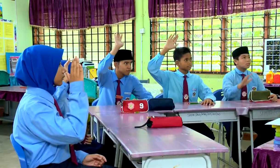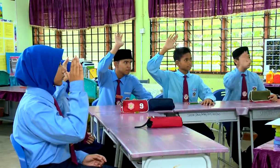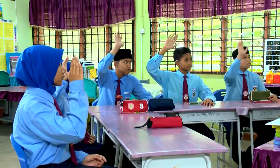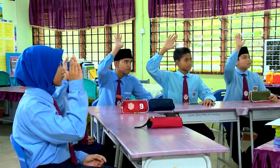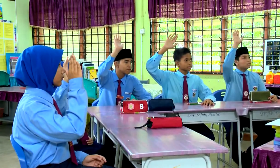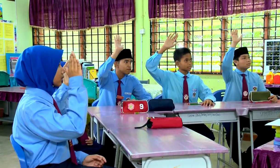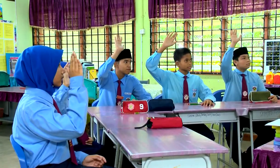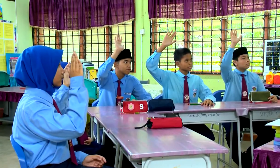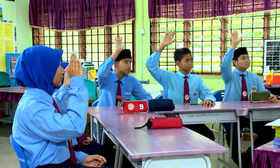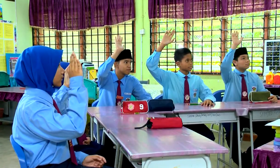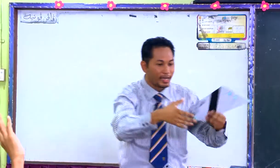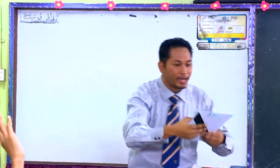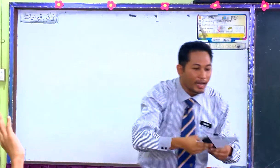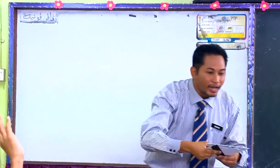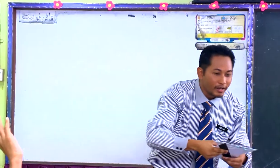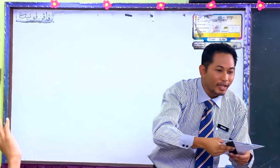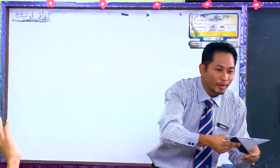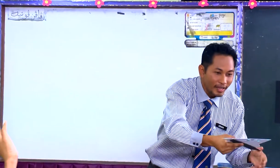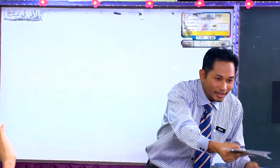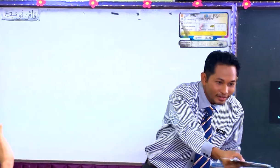Siapa angkat? Okey. Kamalia.